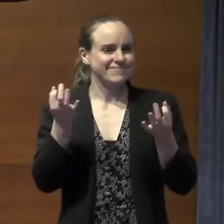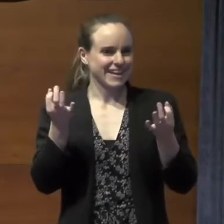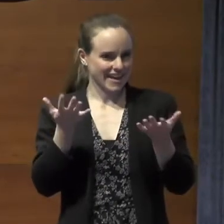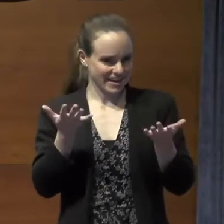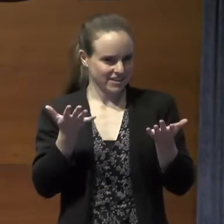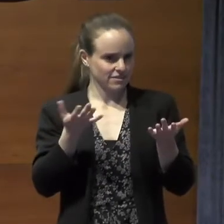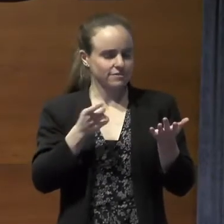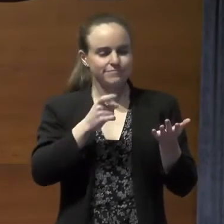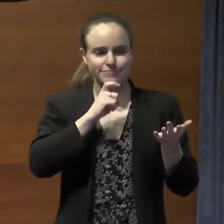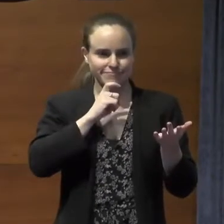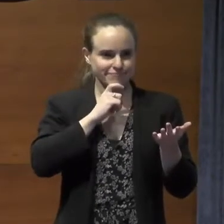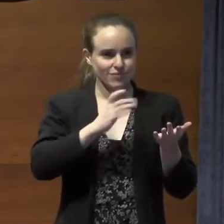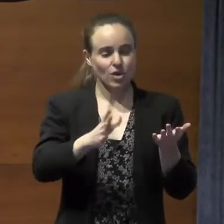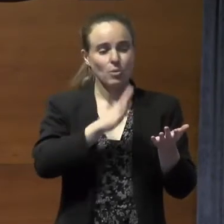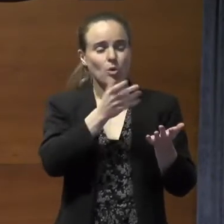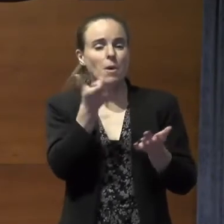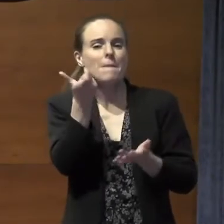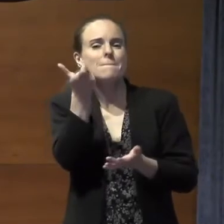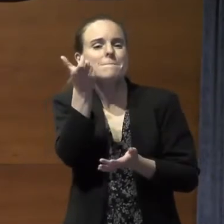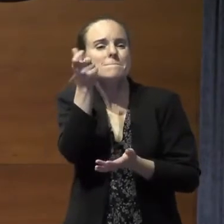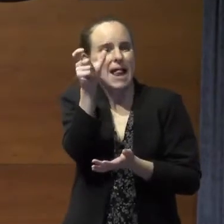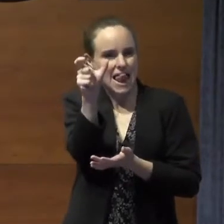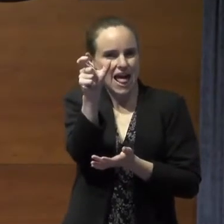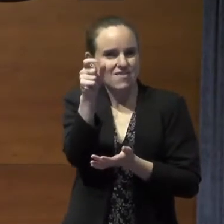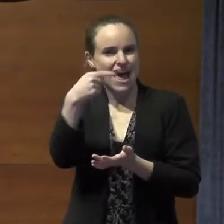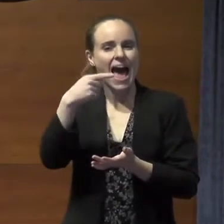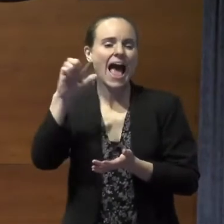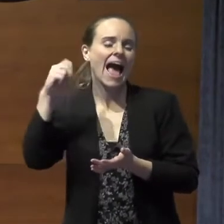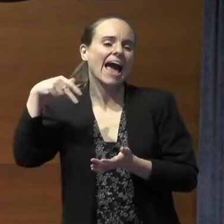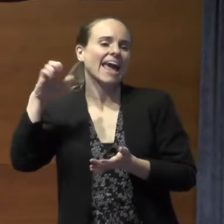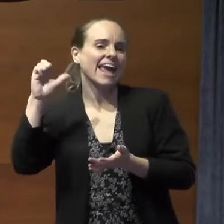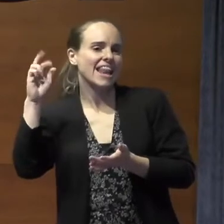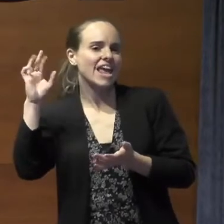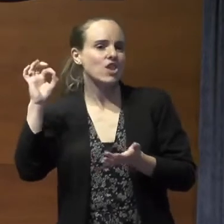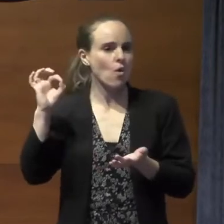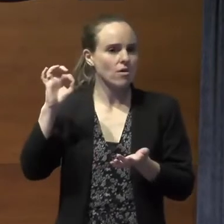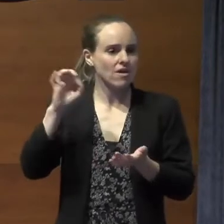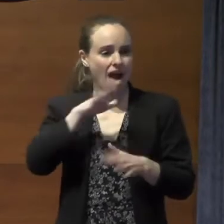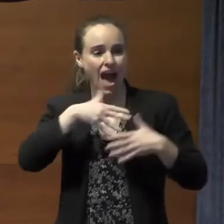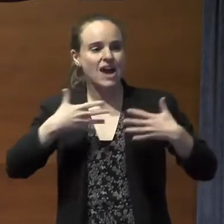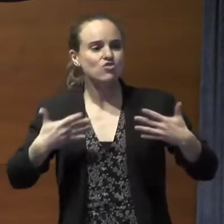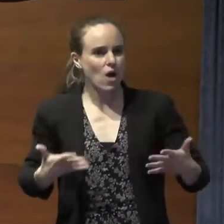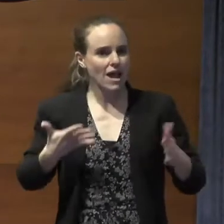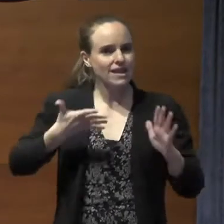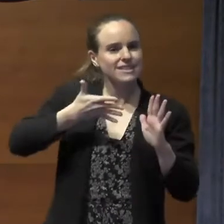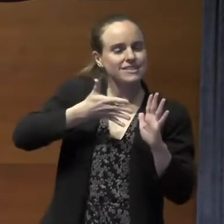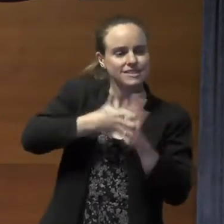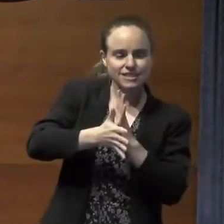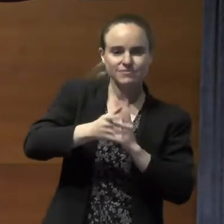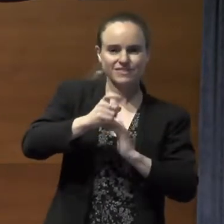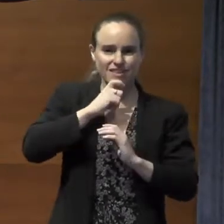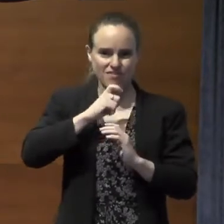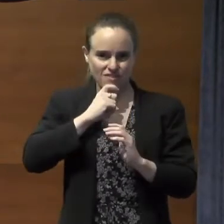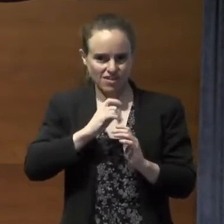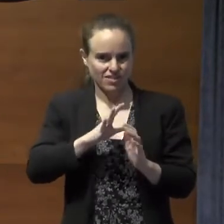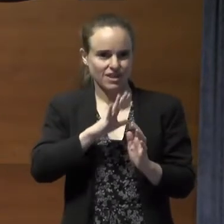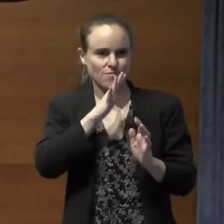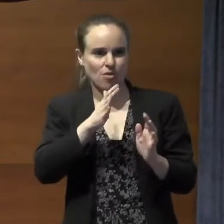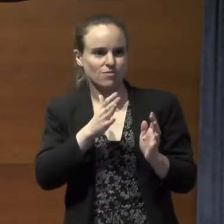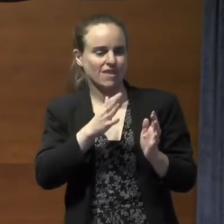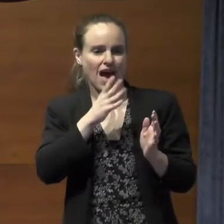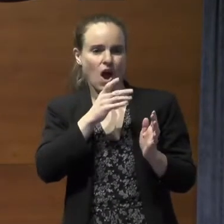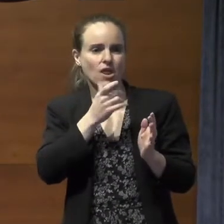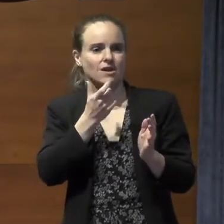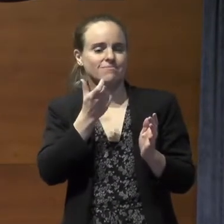propia complejidad del término género hoy en día, cómo se va complejizando cada vez más. Y